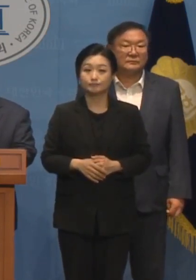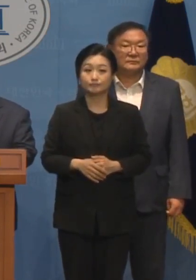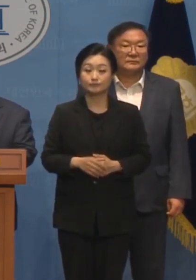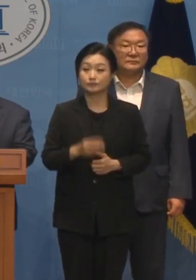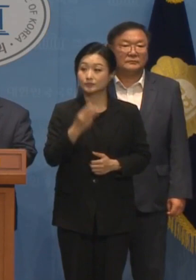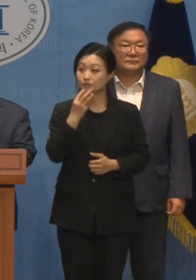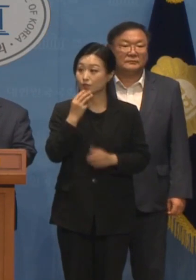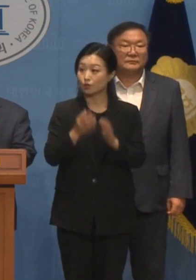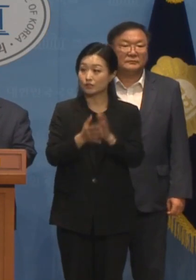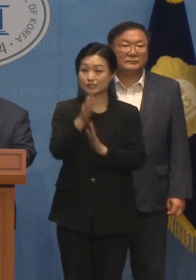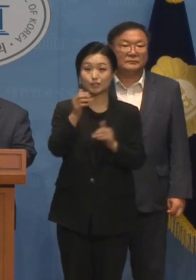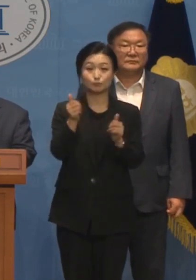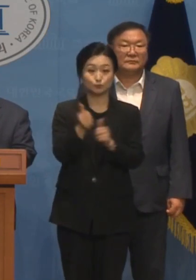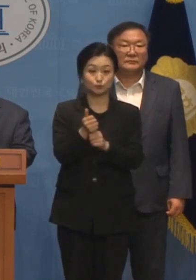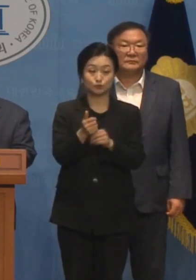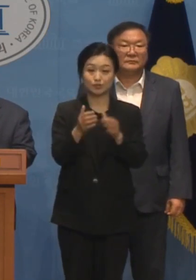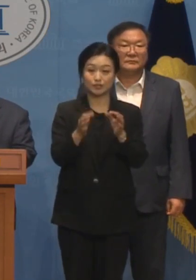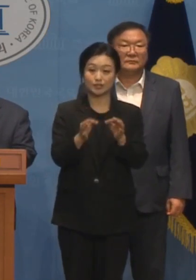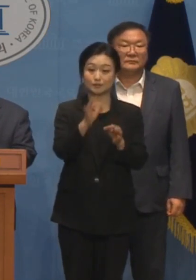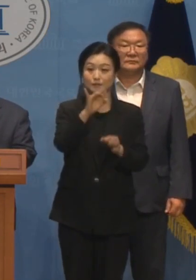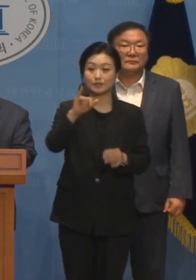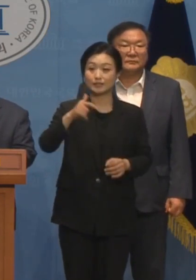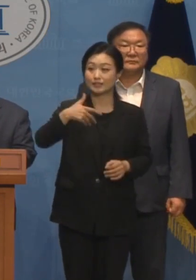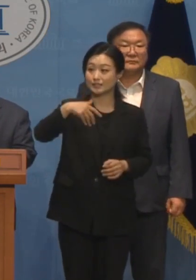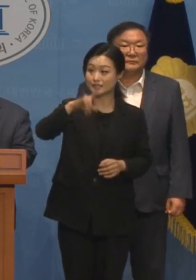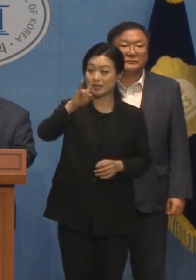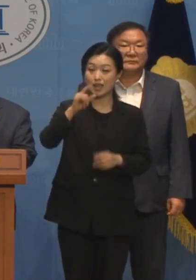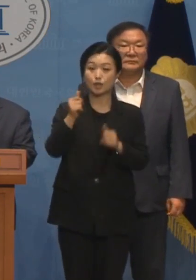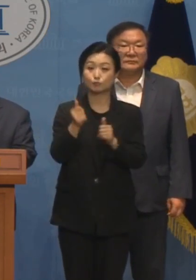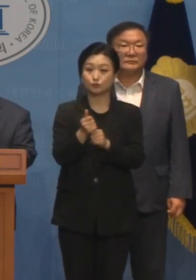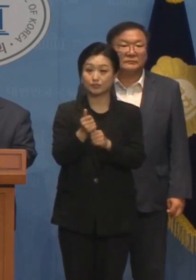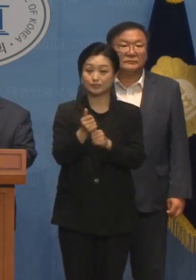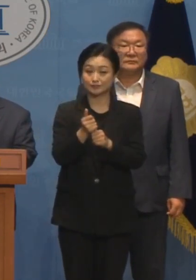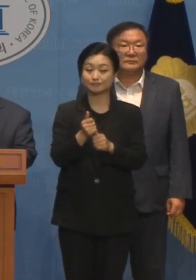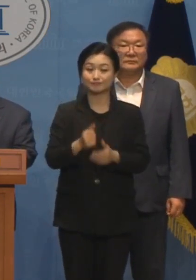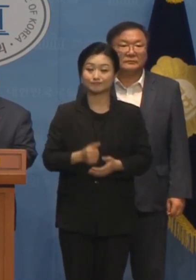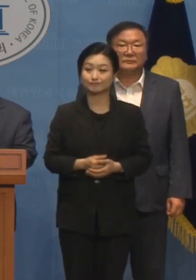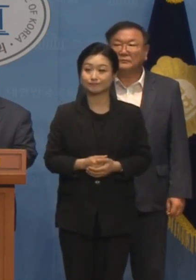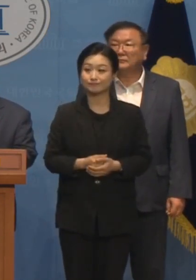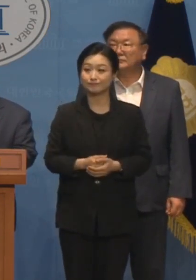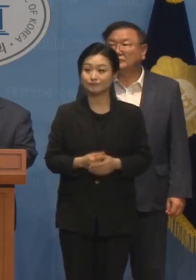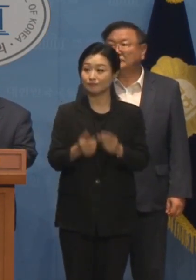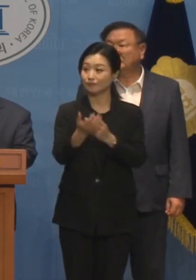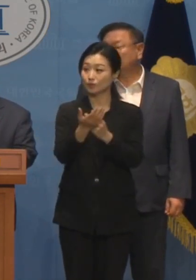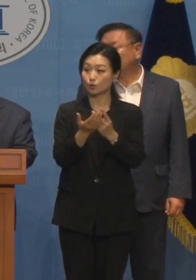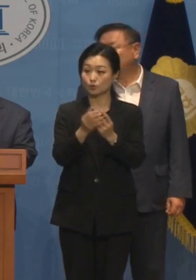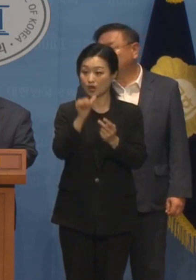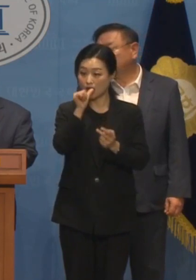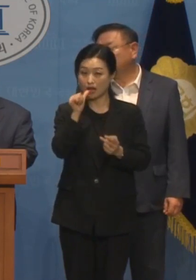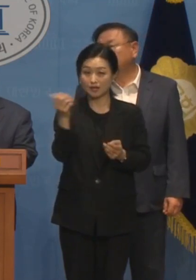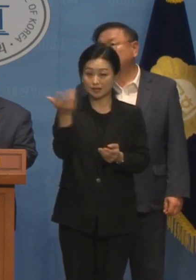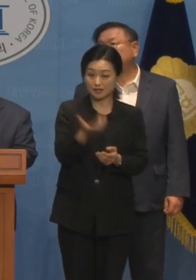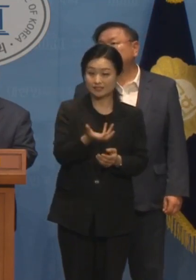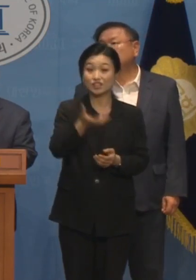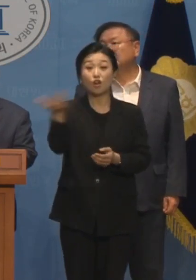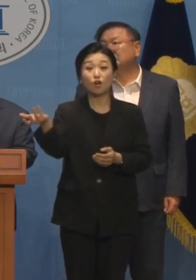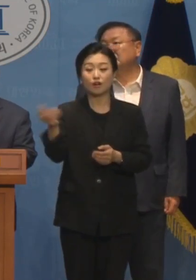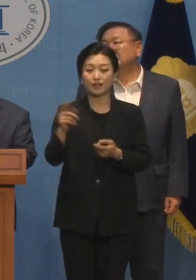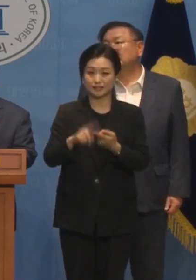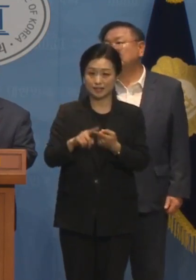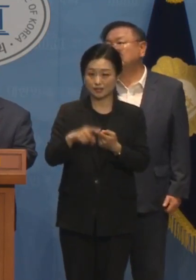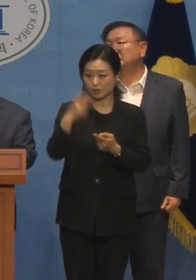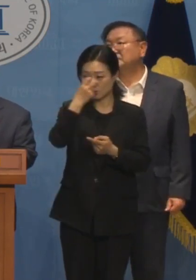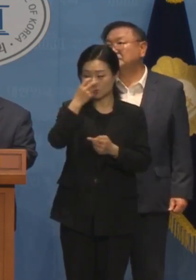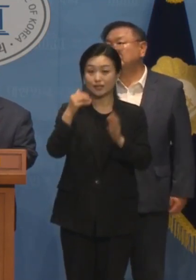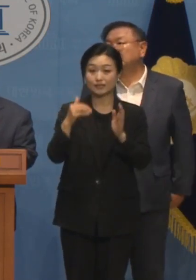서울시 부의장 하시는 김인재 부의장께서 여기 독도 조형물 철거에 대해서 많이